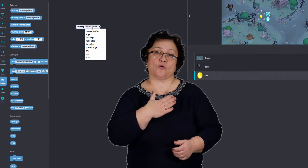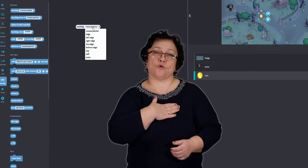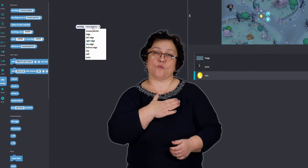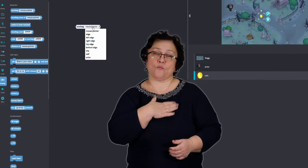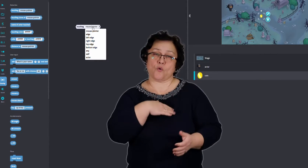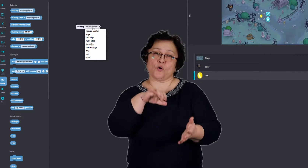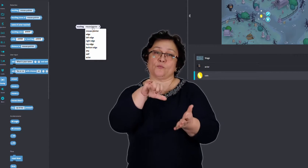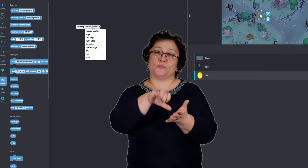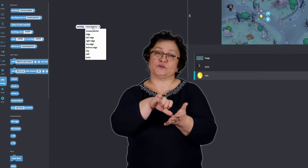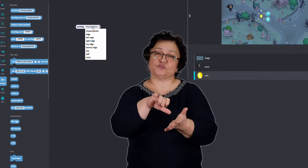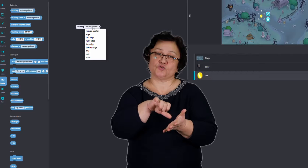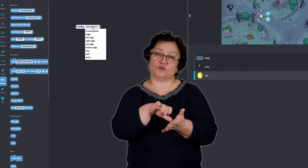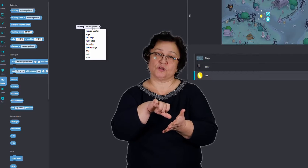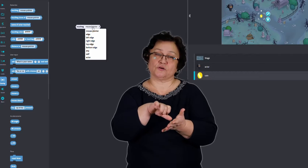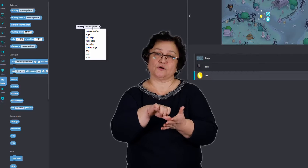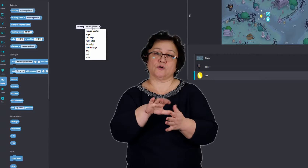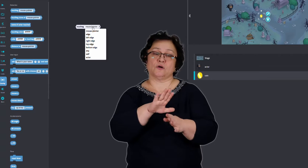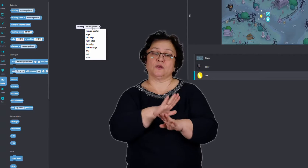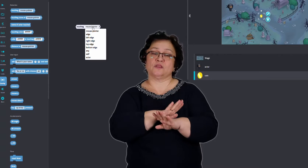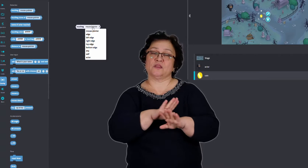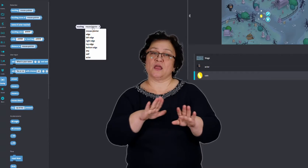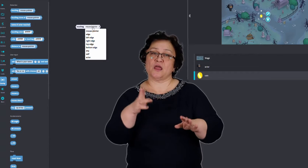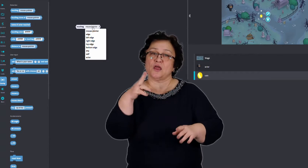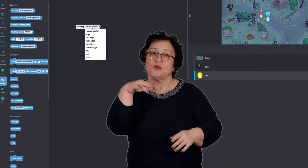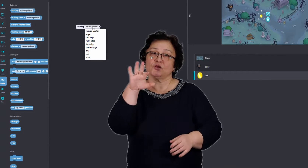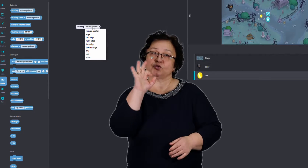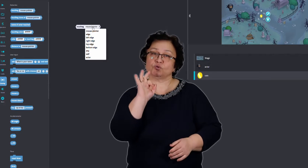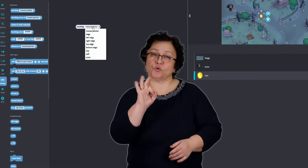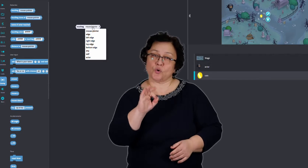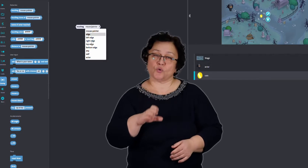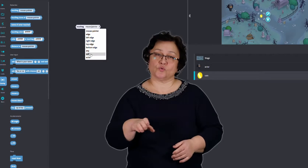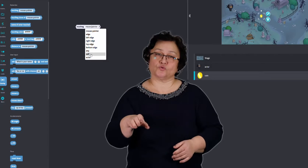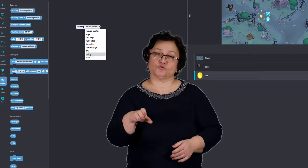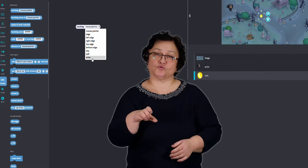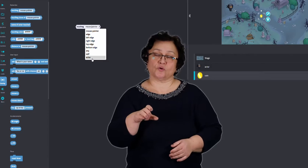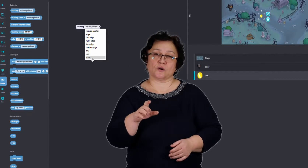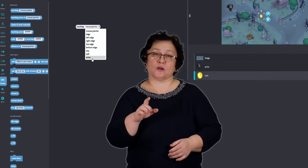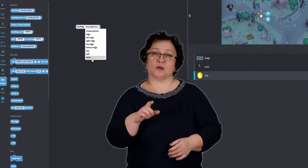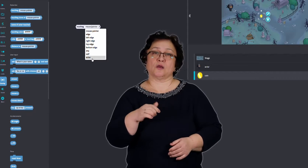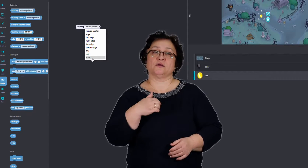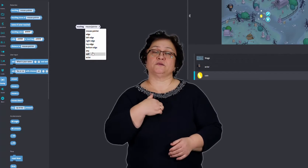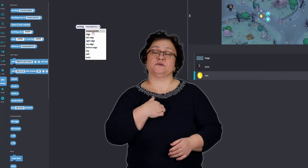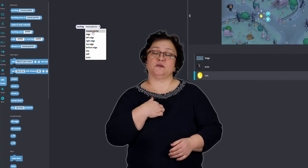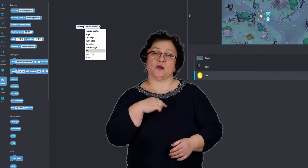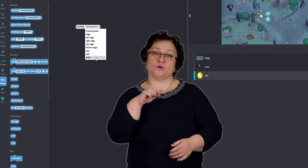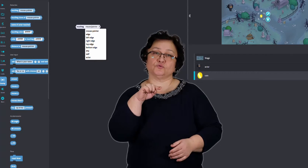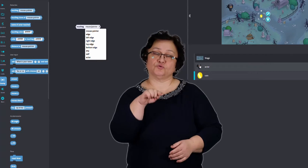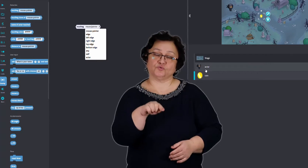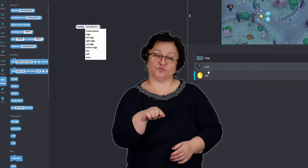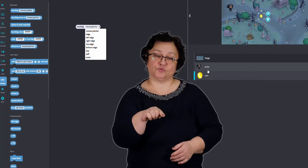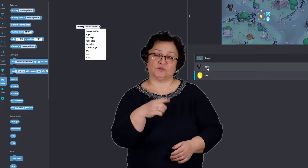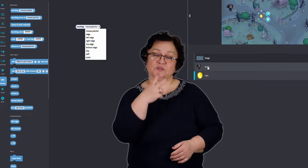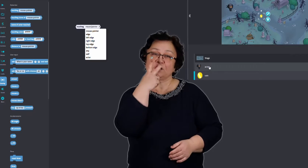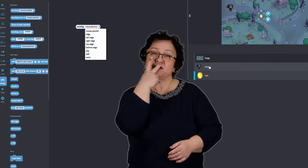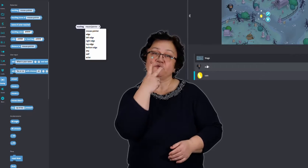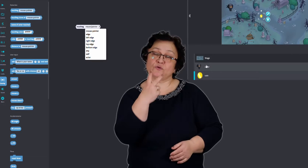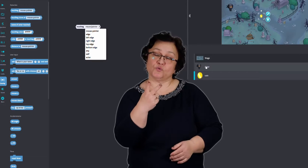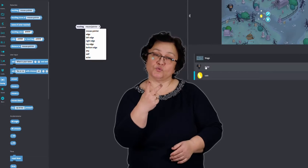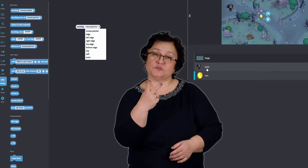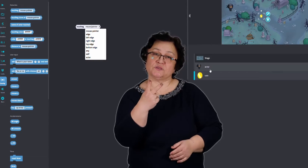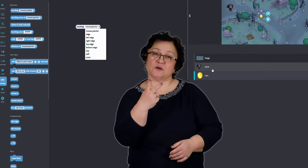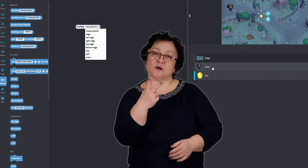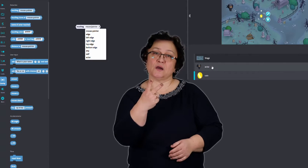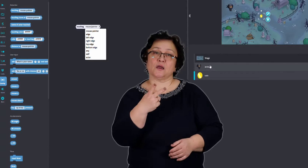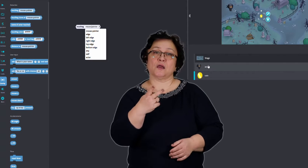персонажа. Не до курсора. Тому я ось тут дивлюся.